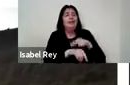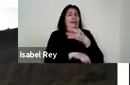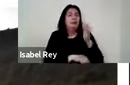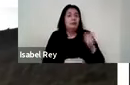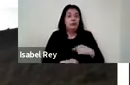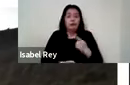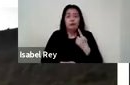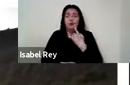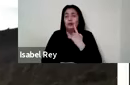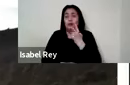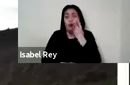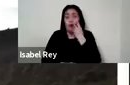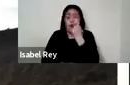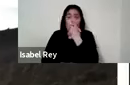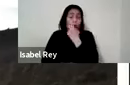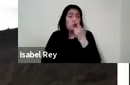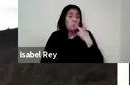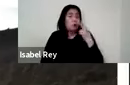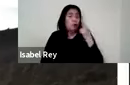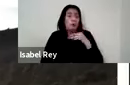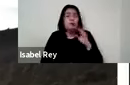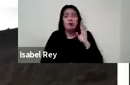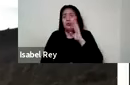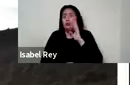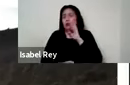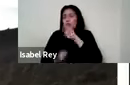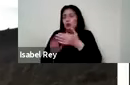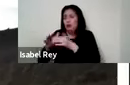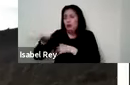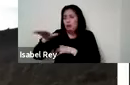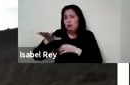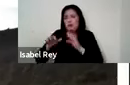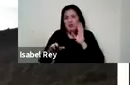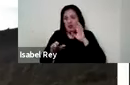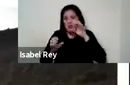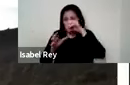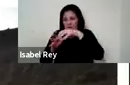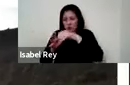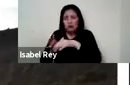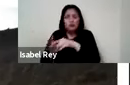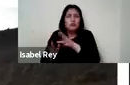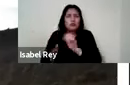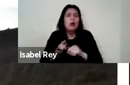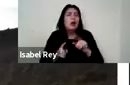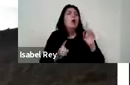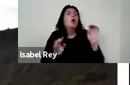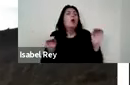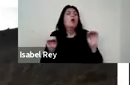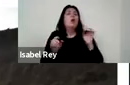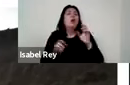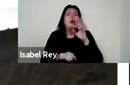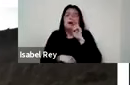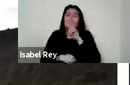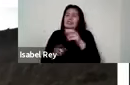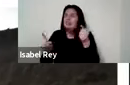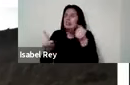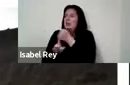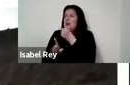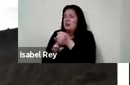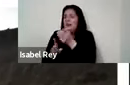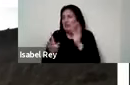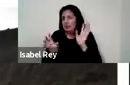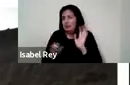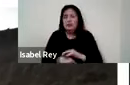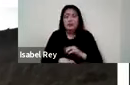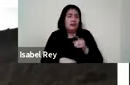ojos están de rojo, es porque está sucio tu pueblo, o porque hay una basurita en el piso, o porque alguien ha visto que golpea al otro o algo así.